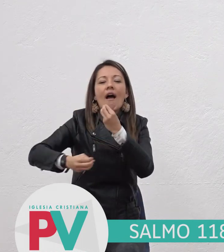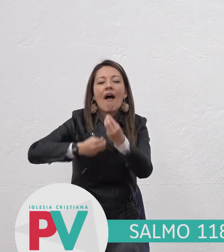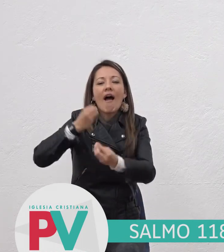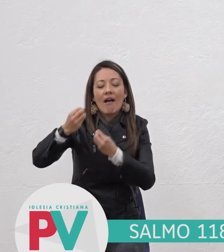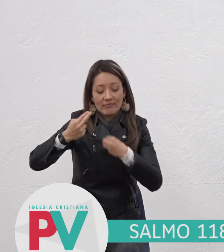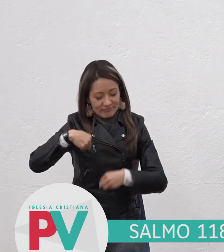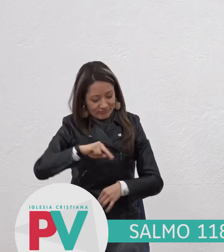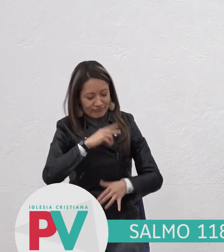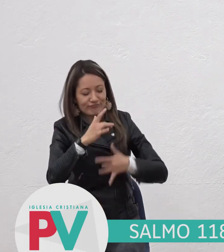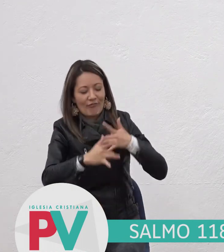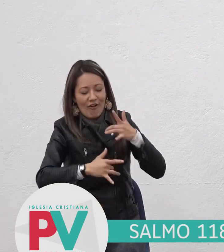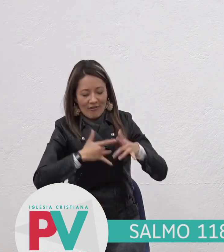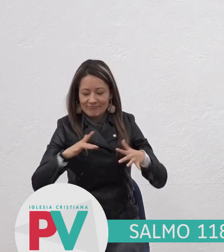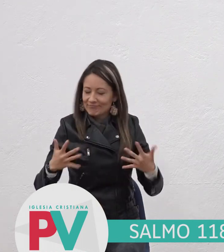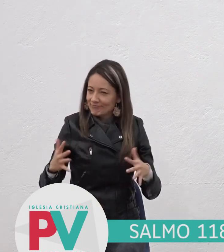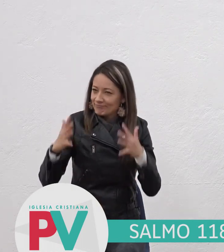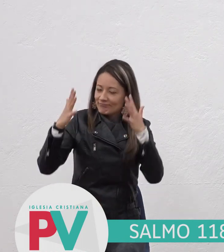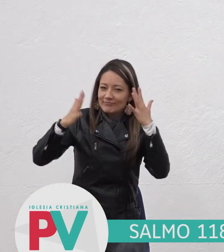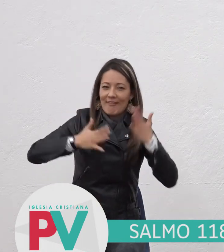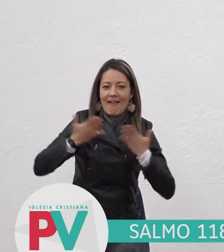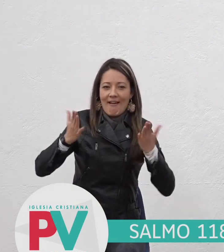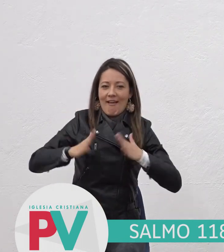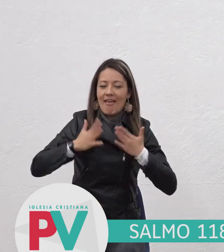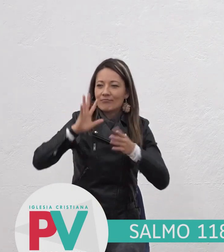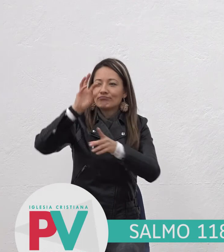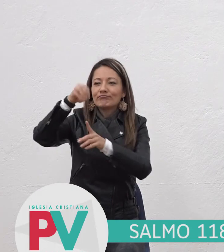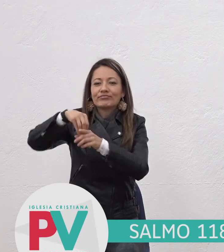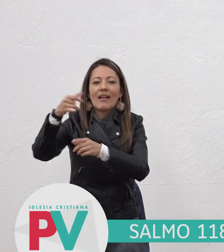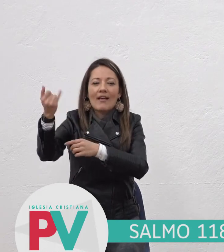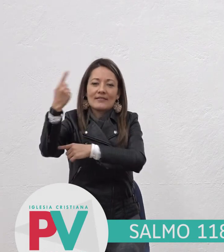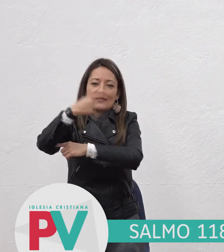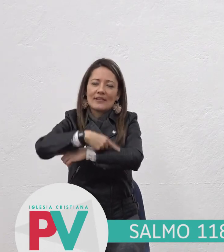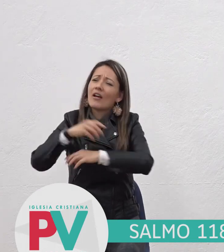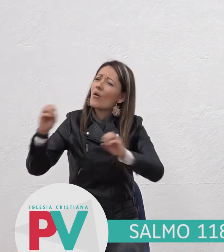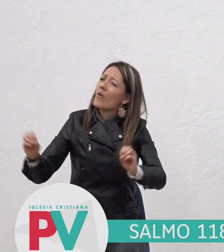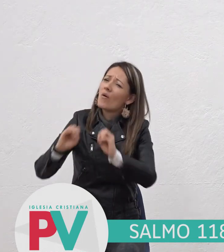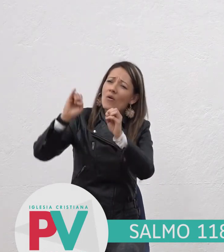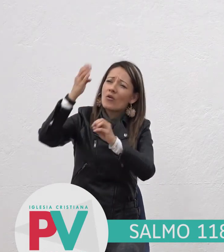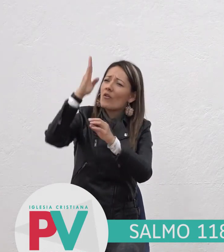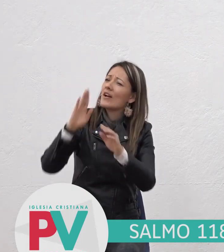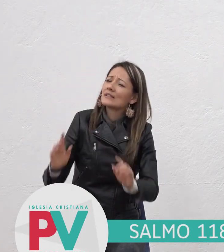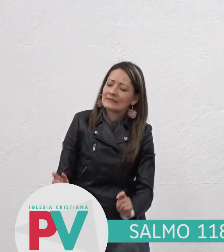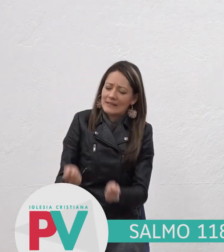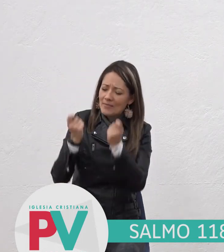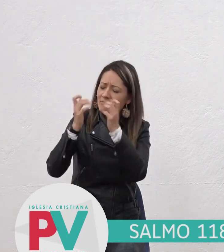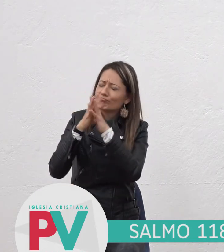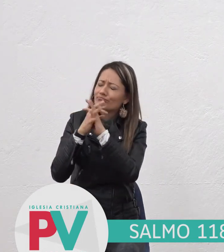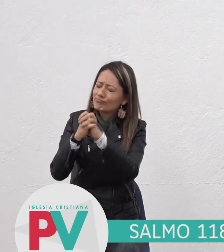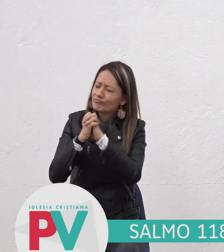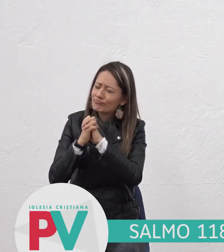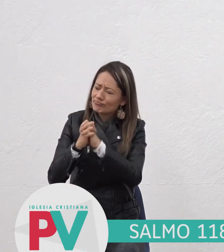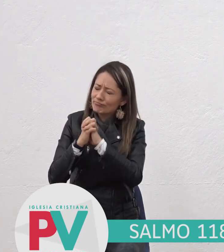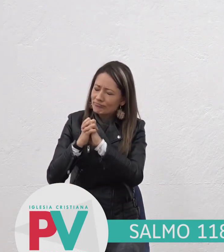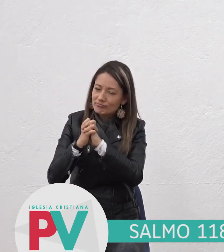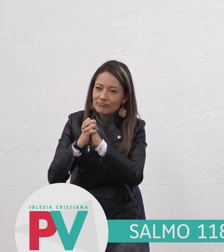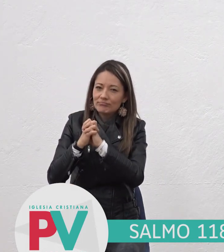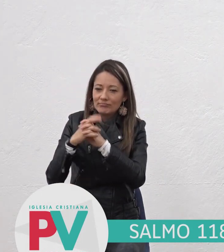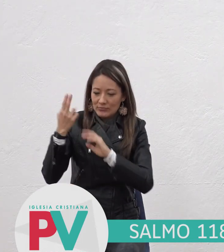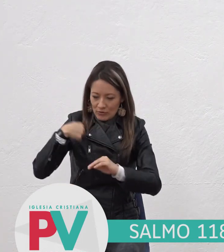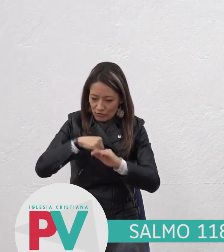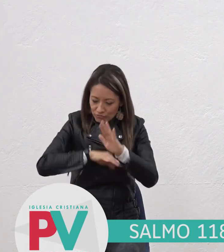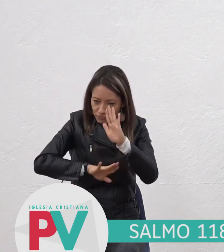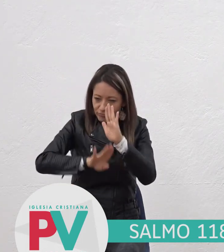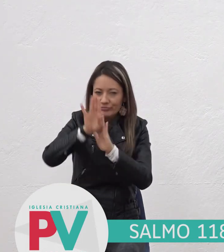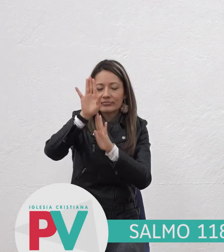Nos gozaremos y alegraremos en él. Oh Jehová, sálvanos, ahora te ruego, Jehová, que nos hagas